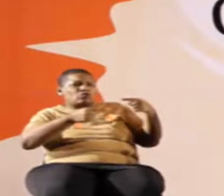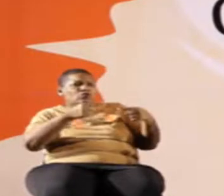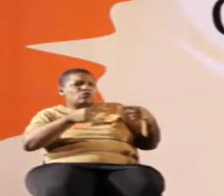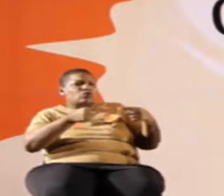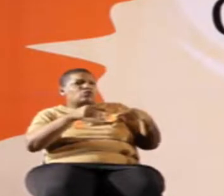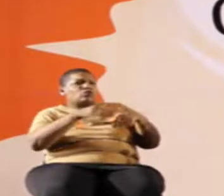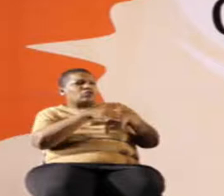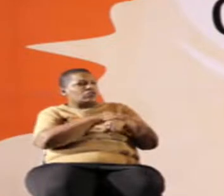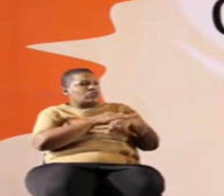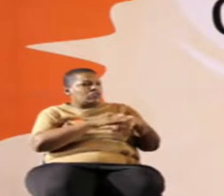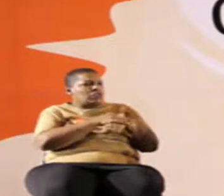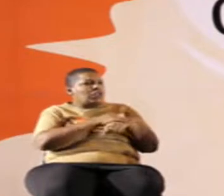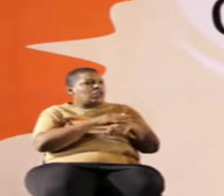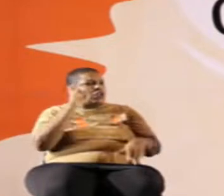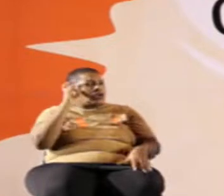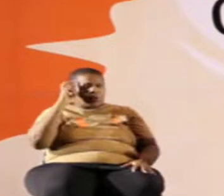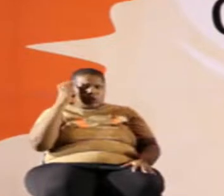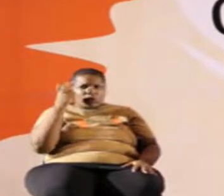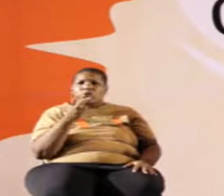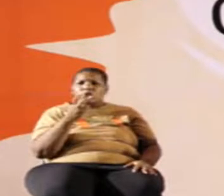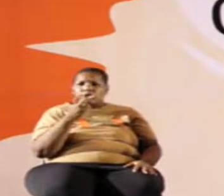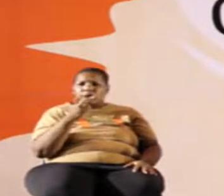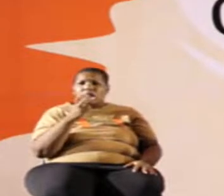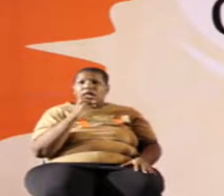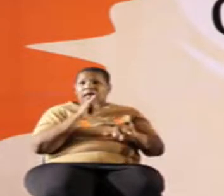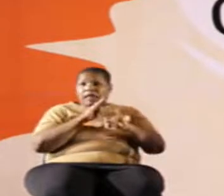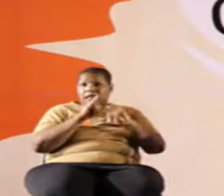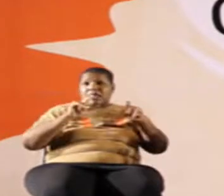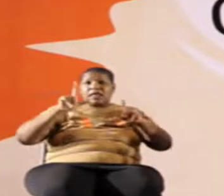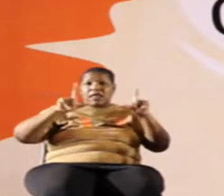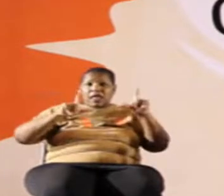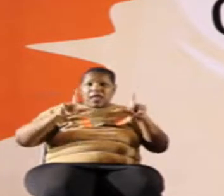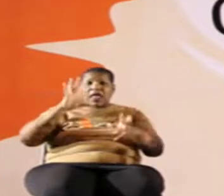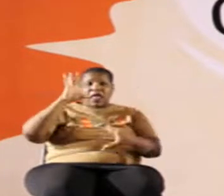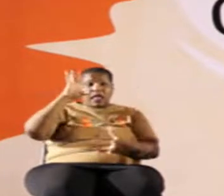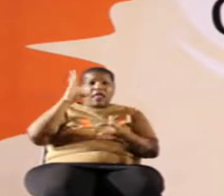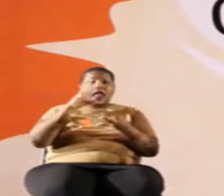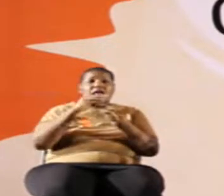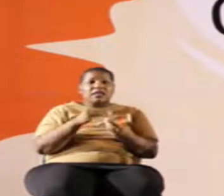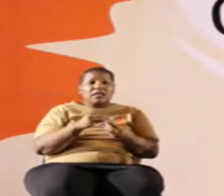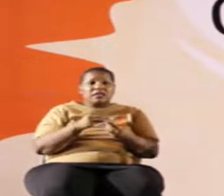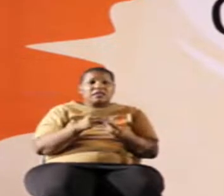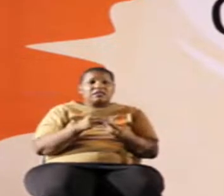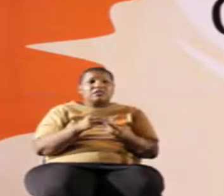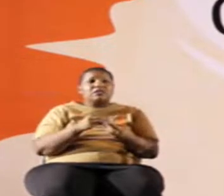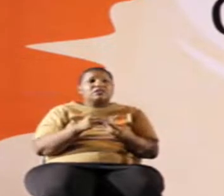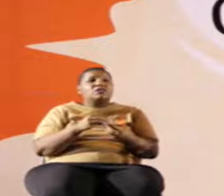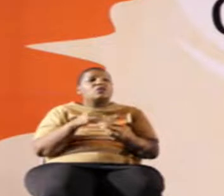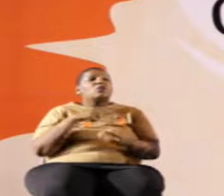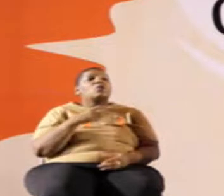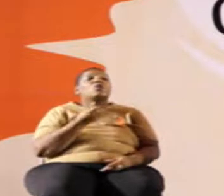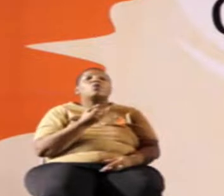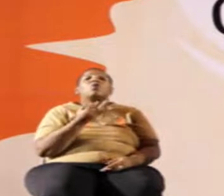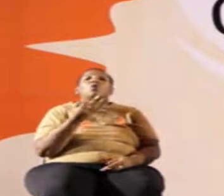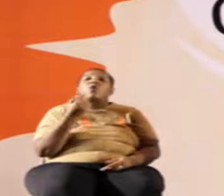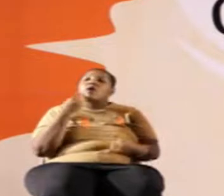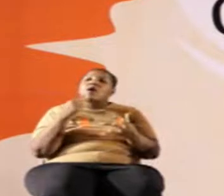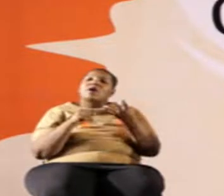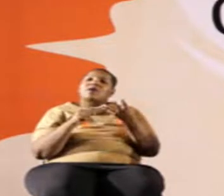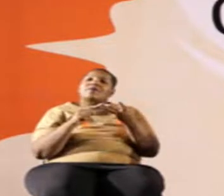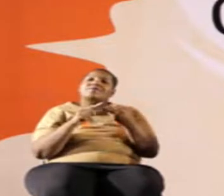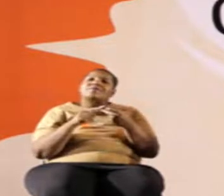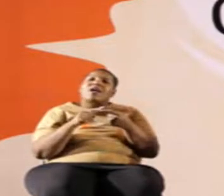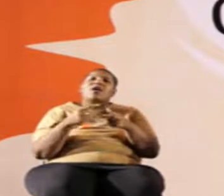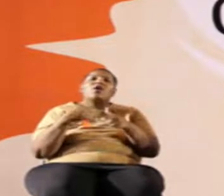questão da cultura midiática, é, na essência, apreciar quais são todas as